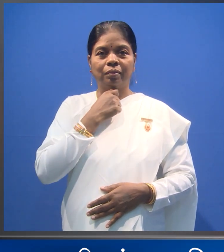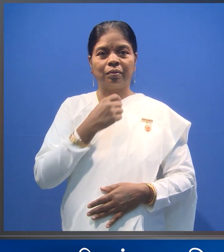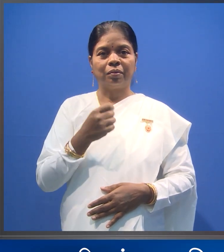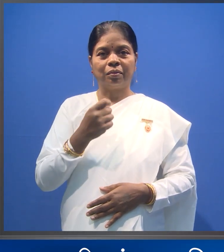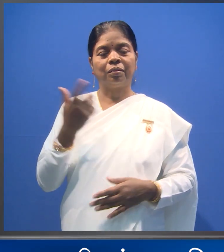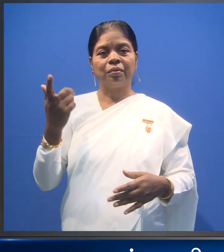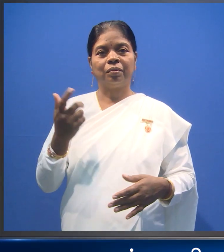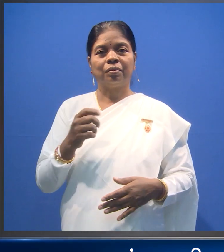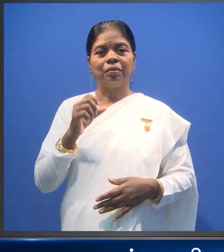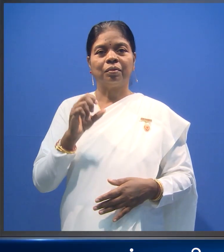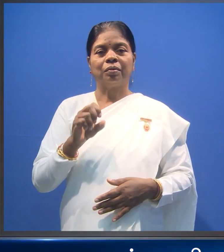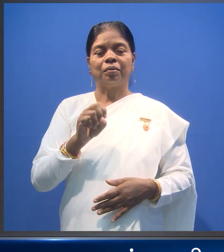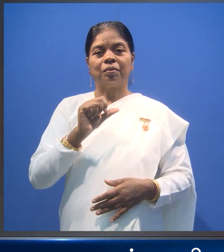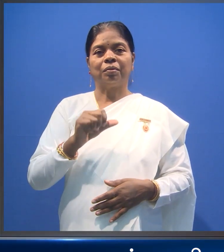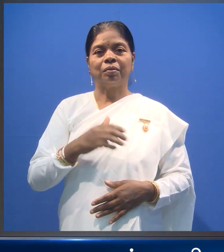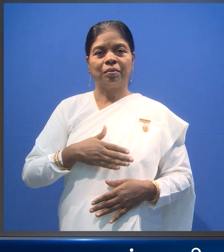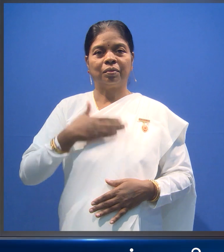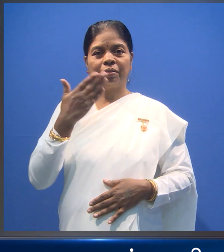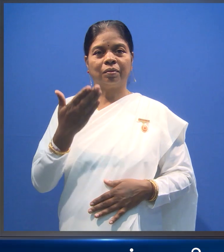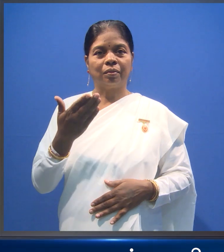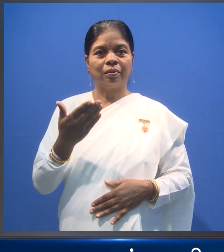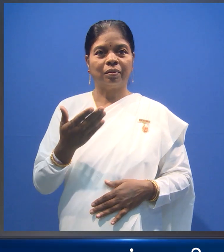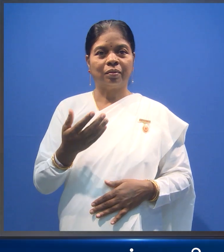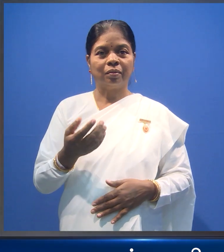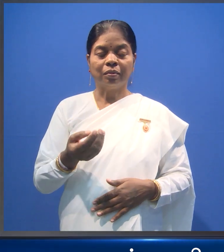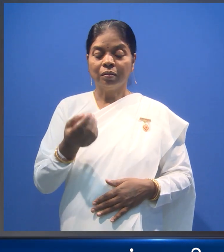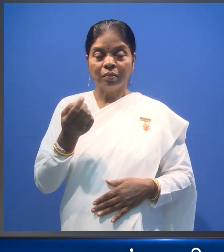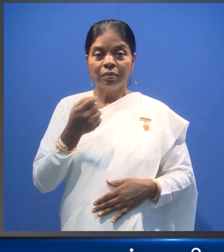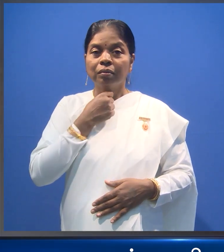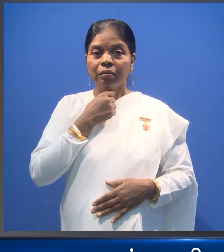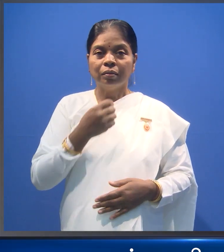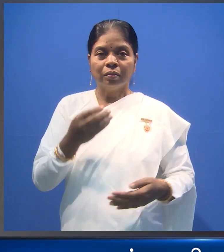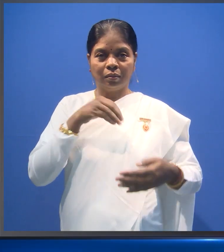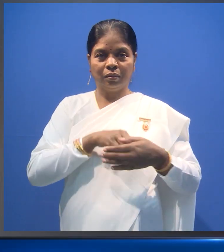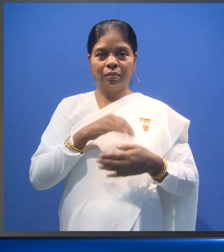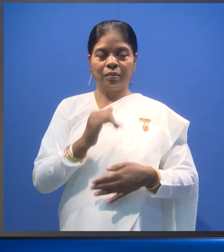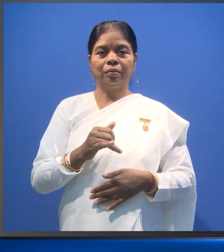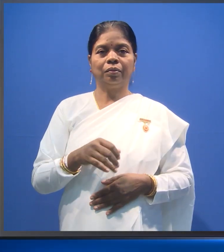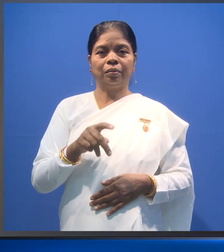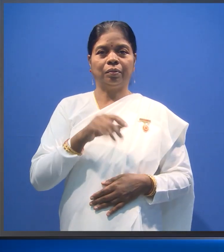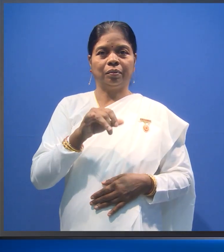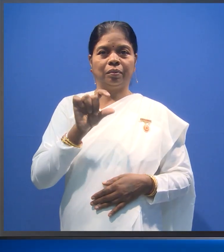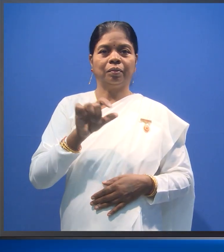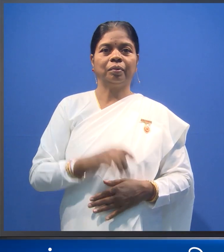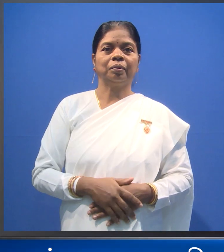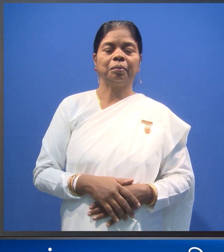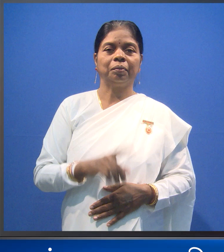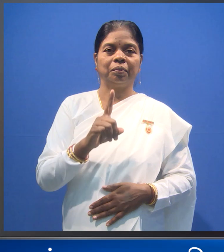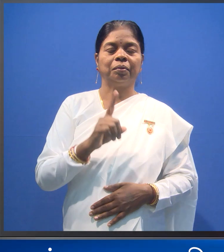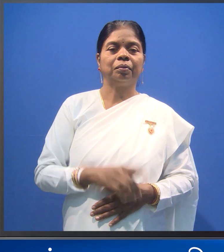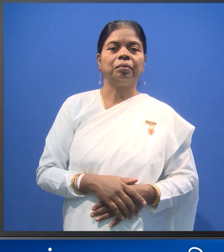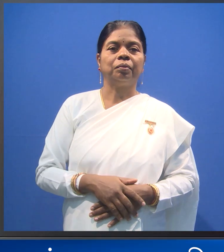असतो. संतुष्टता हीच खरी पुंजी आहे. प्रयोग 1.